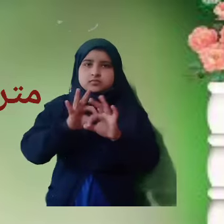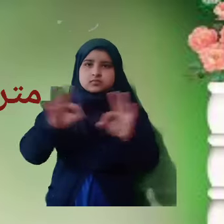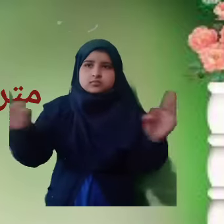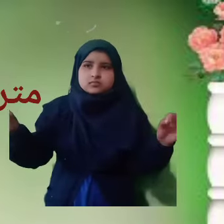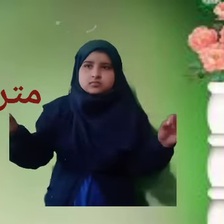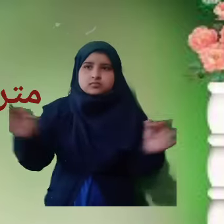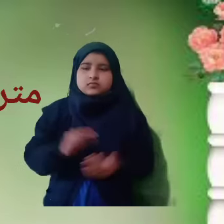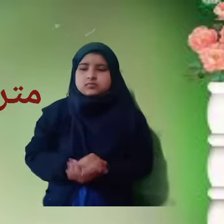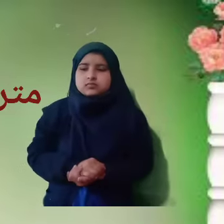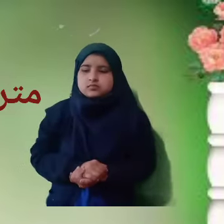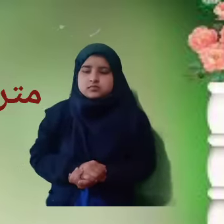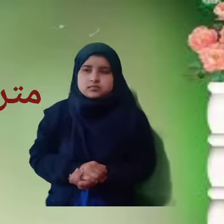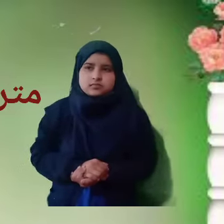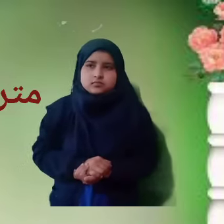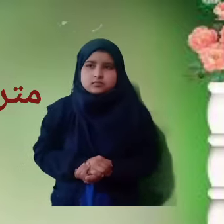कसूर।